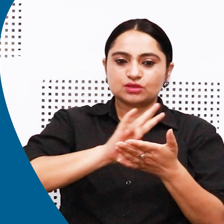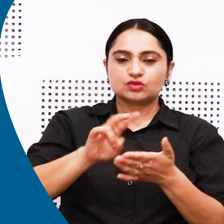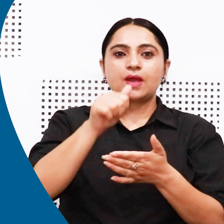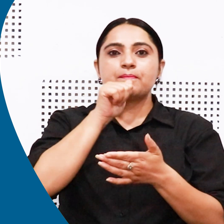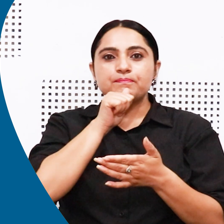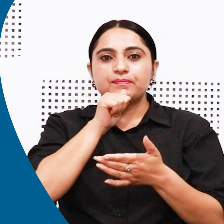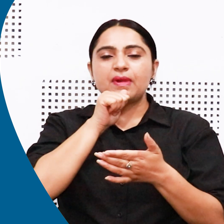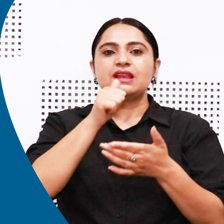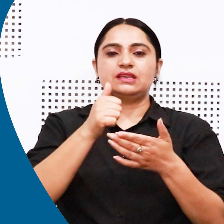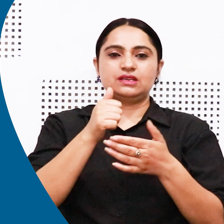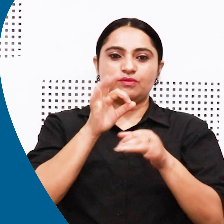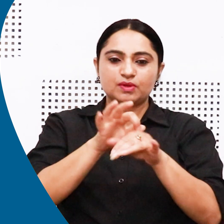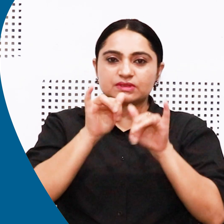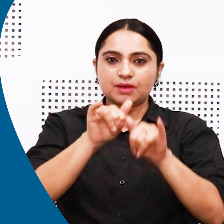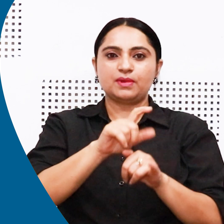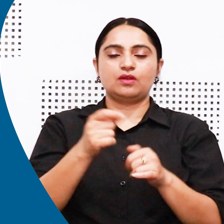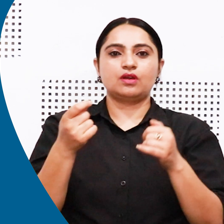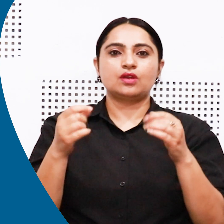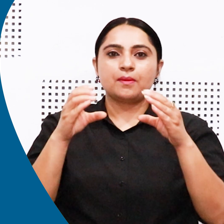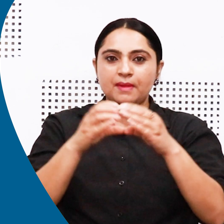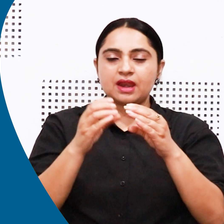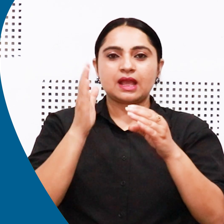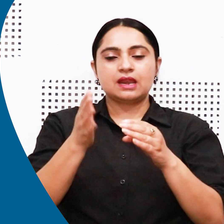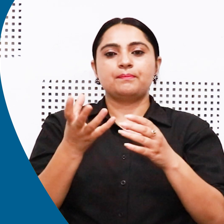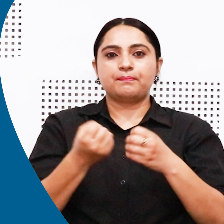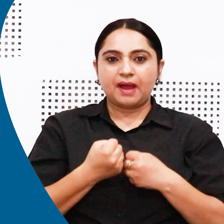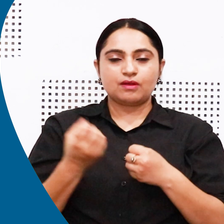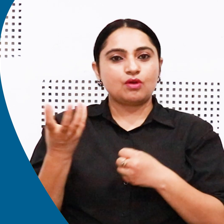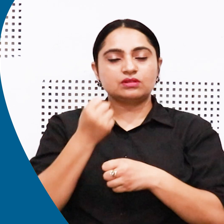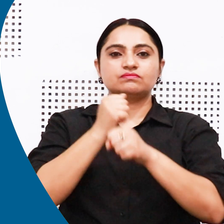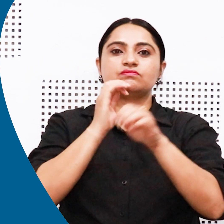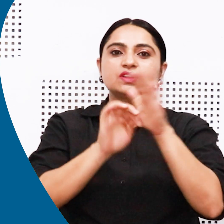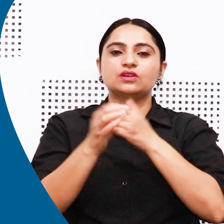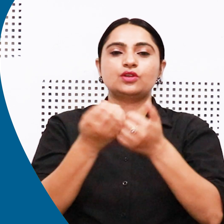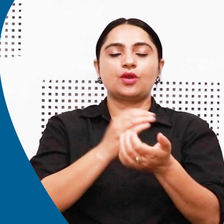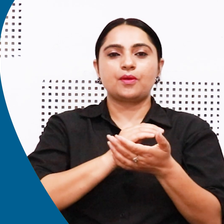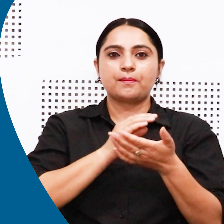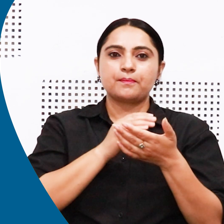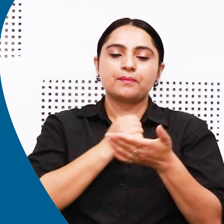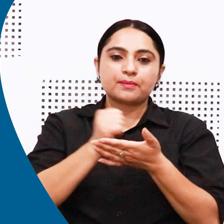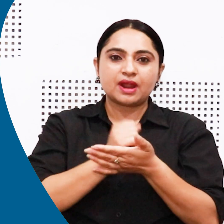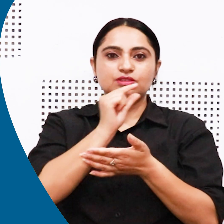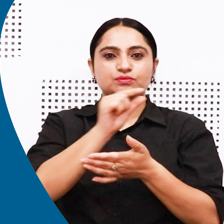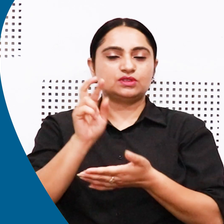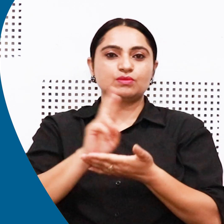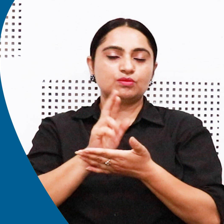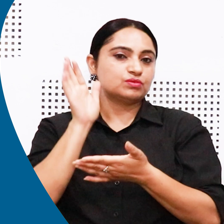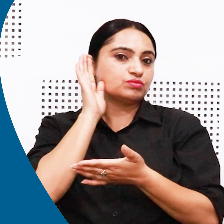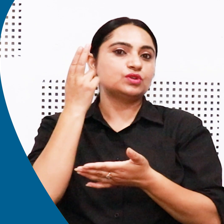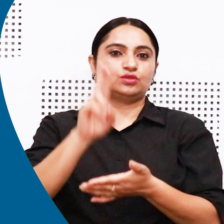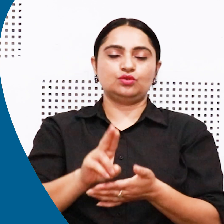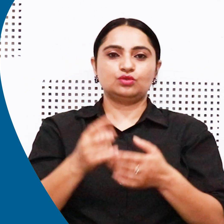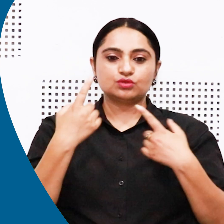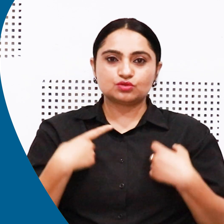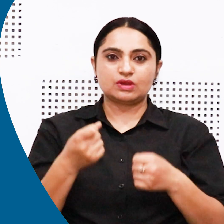पानीको आपूर्तिका लागि पालिकाले पाएको अधिकार कार्यान्वयनका लागि गरेका प्रयासका बारेमा रिपोर्ट सुन्नु भएको थियो। स्वास्थ्य